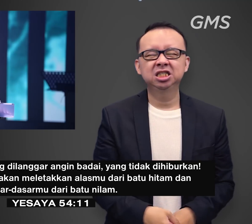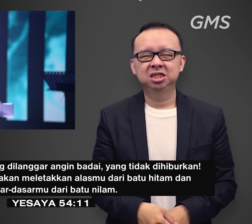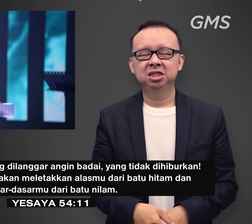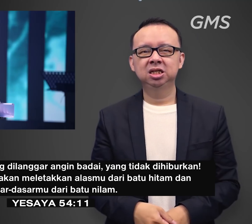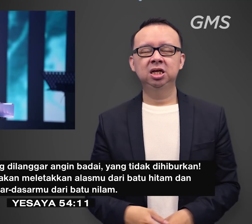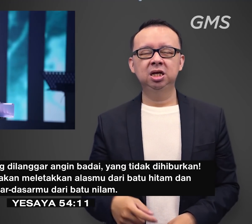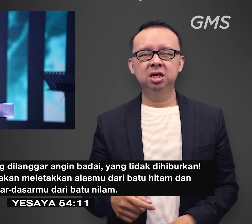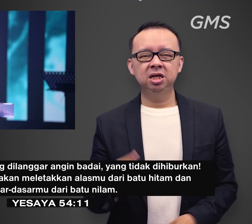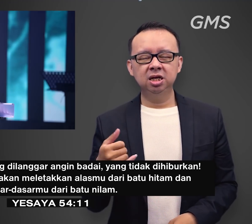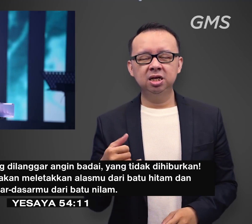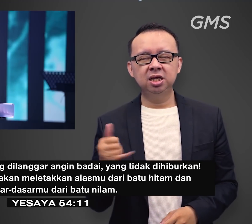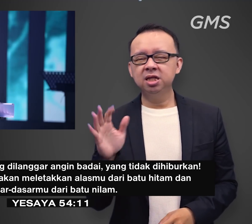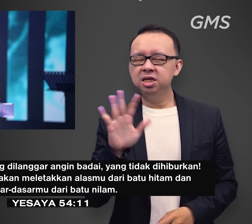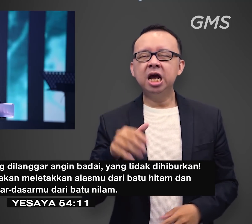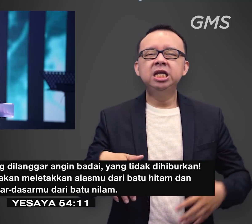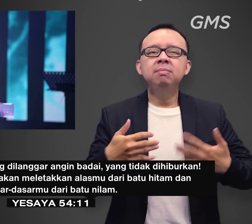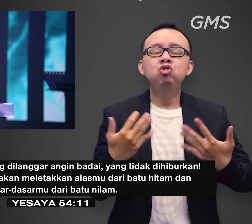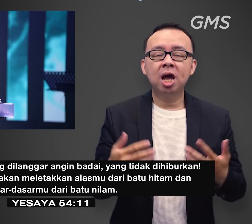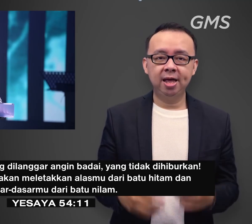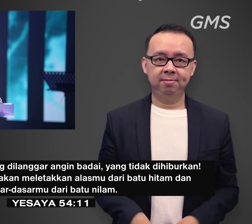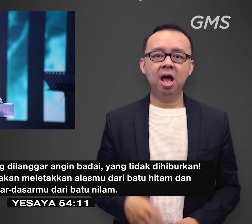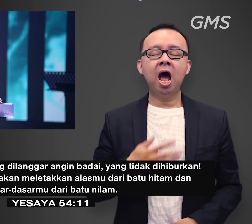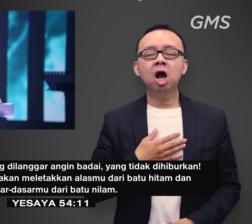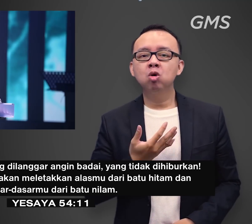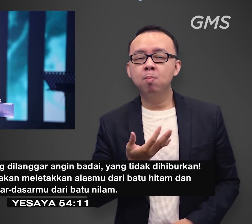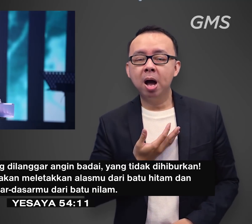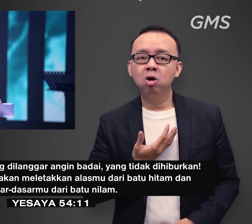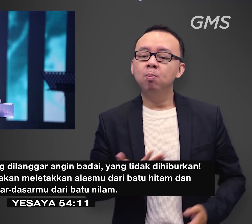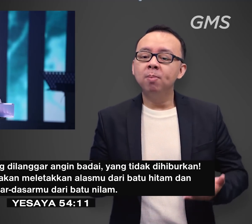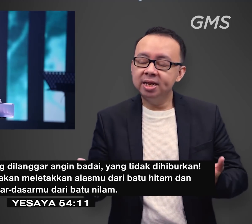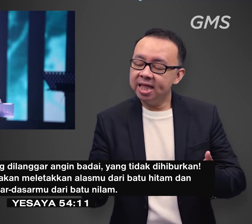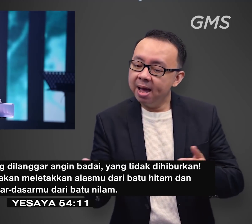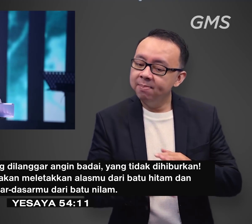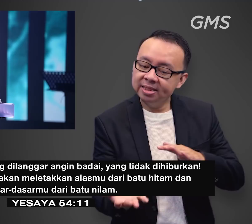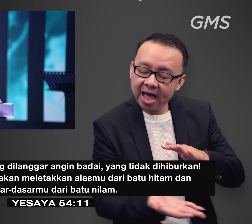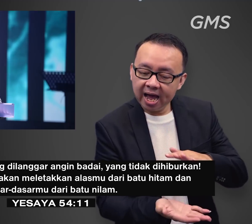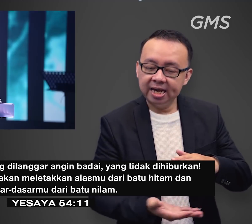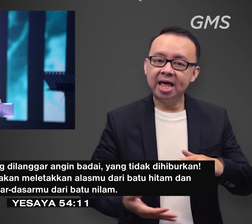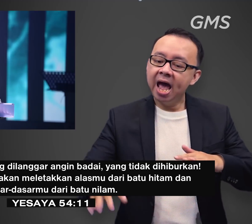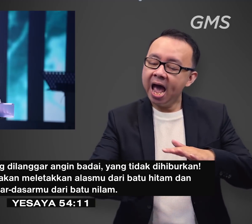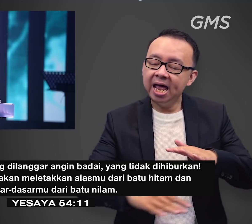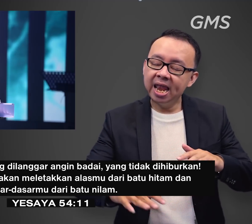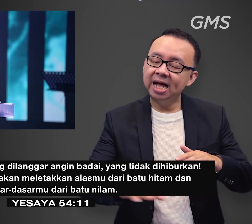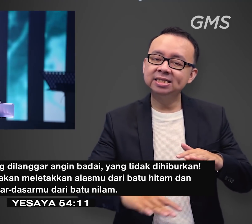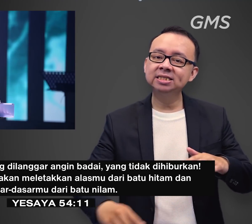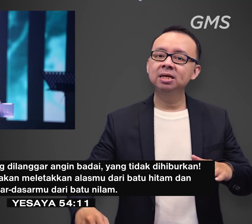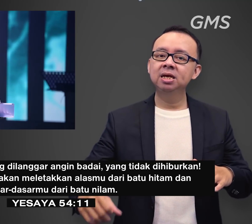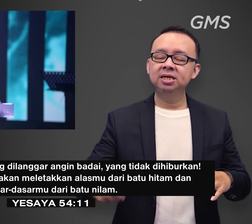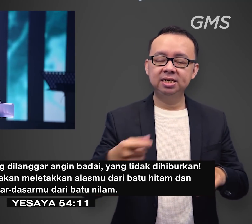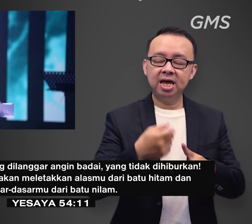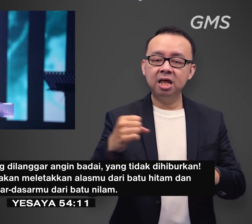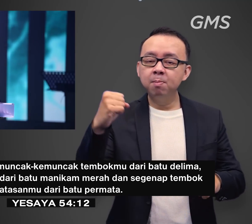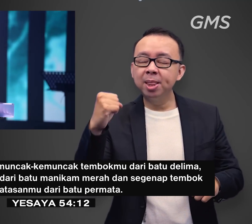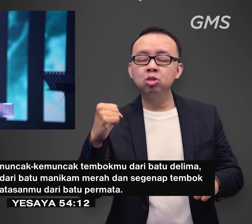dihiburkan. Sesungguhnya aku akan meletakkan alasmu dari batu hitam dan dasar-dasarmu dari